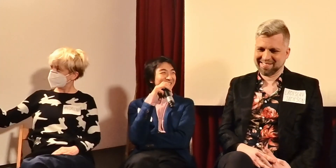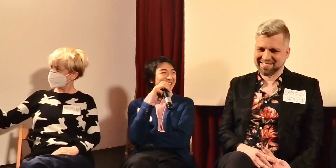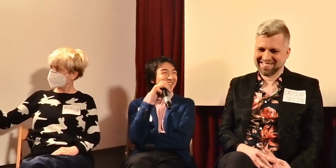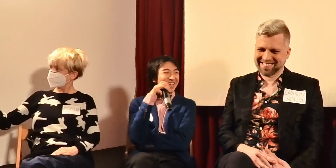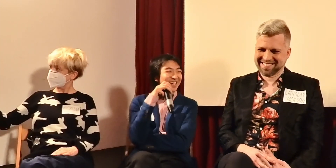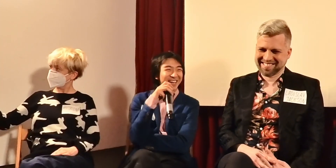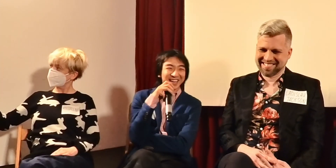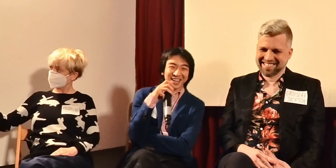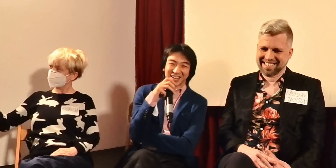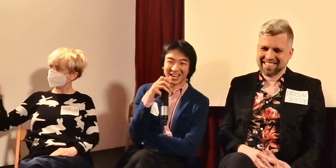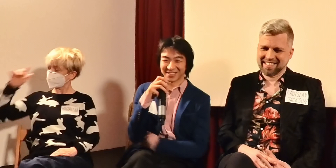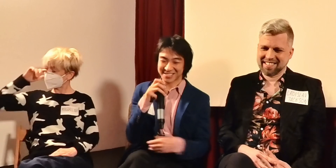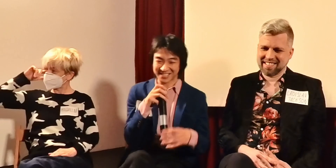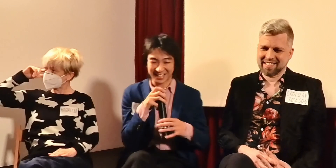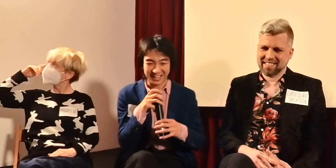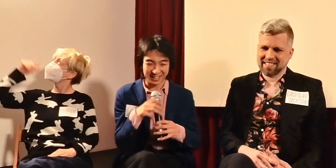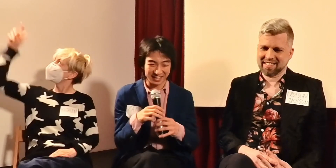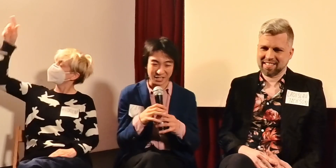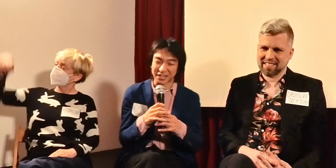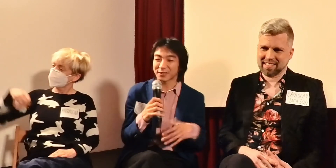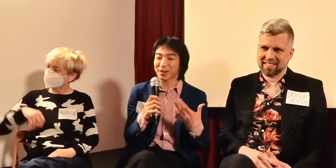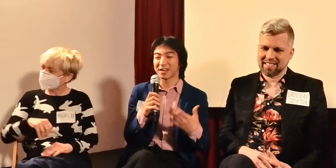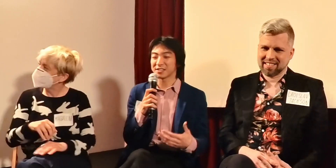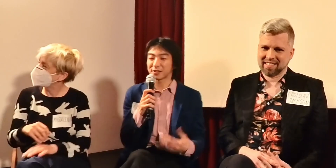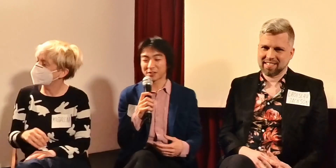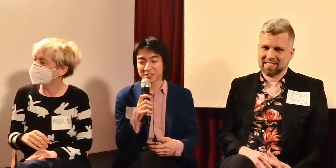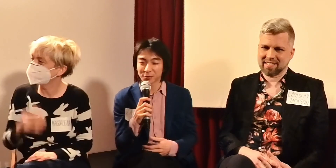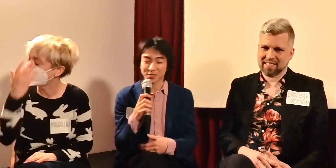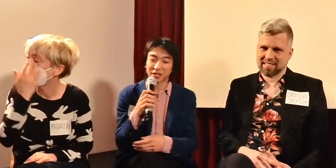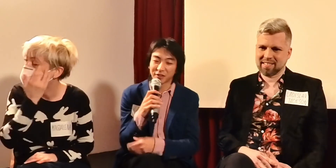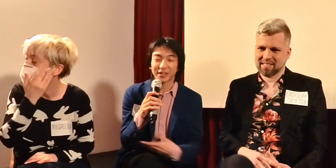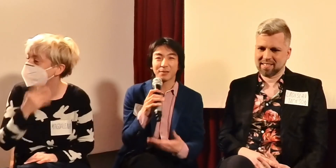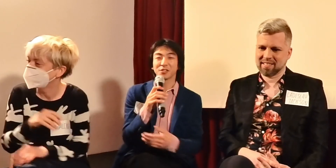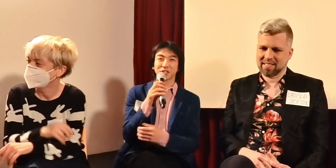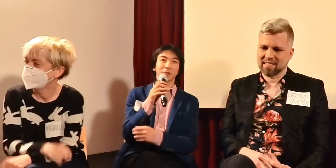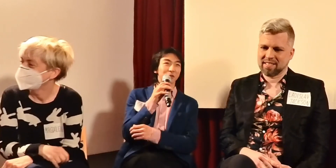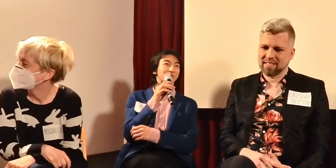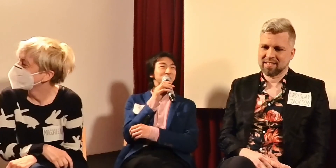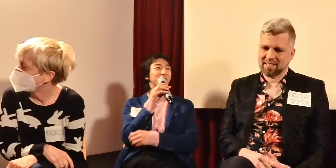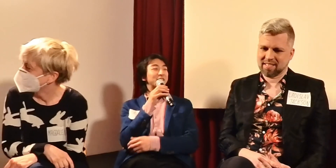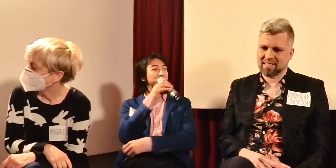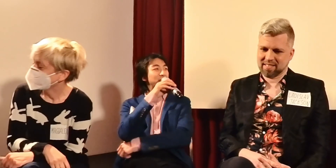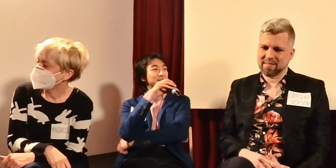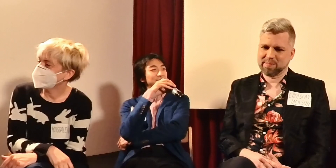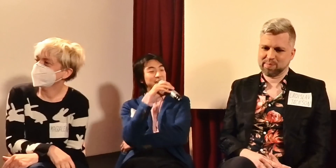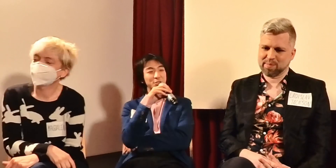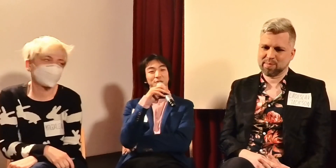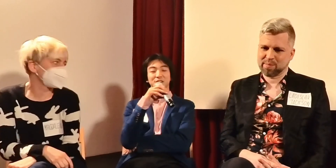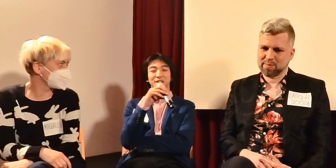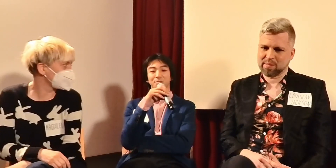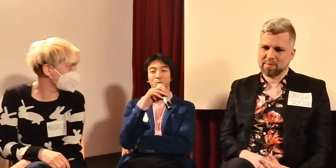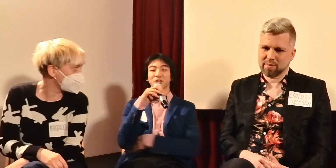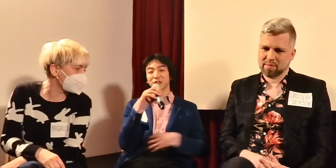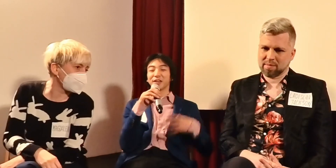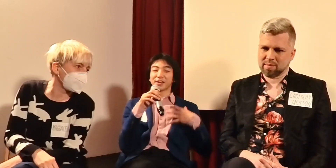vtahován. A vlastně, že i dochází vlastně k docela k velké míře sebevykořisťování z mé strany, že